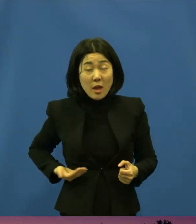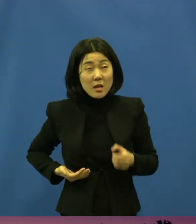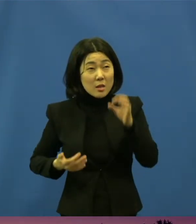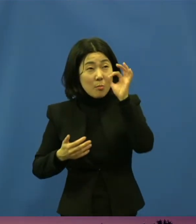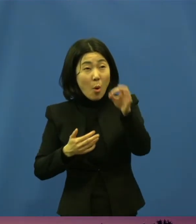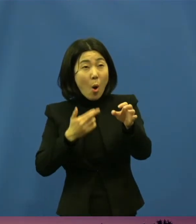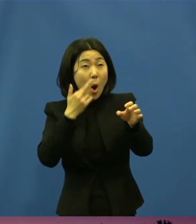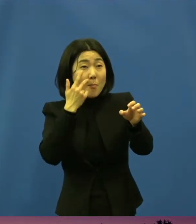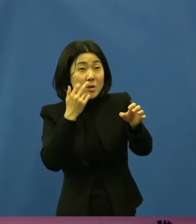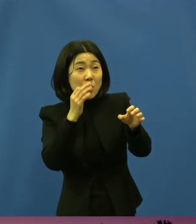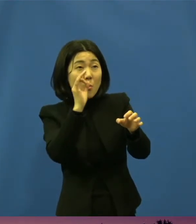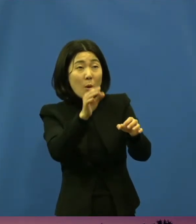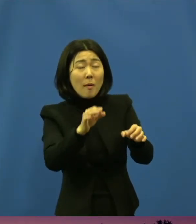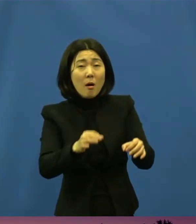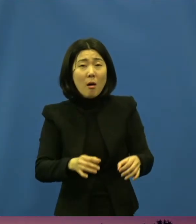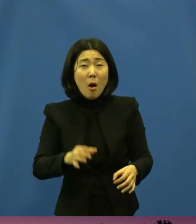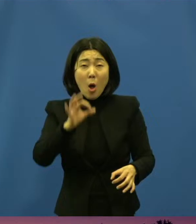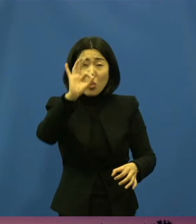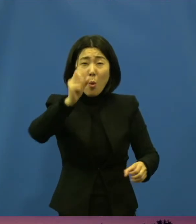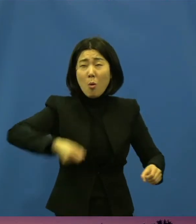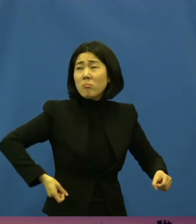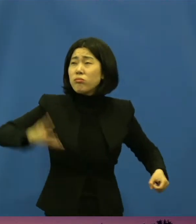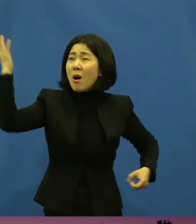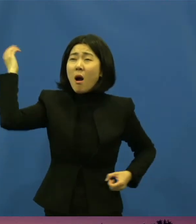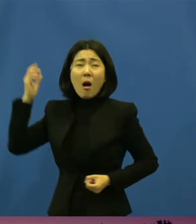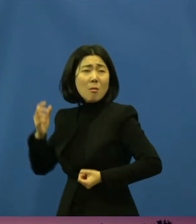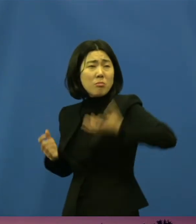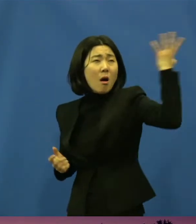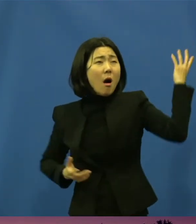그들이 일상을 막 공개하잖아요. 그죠?